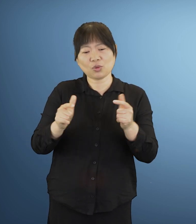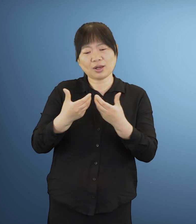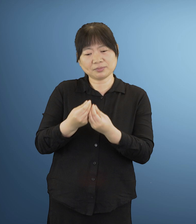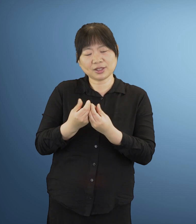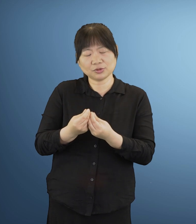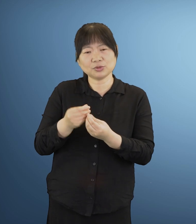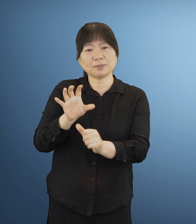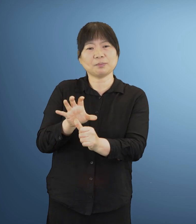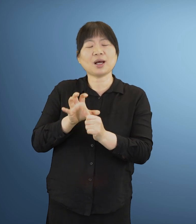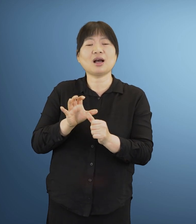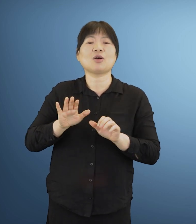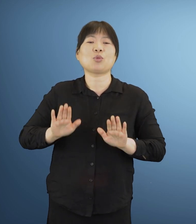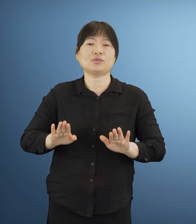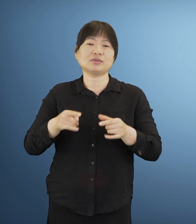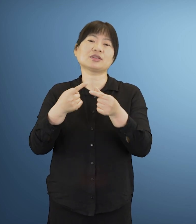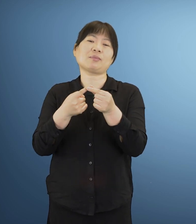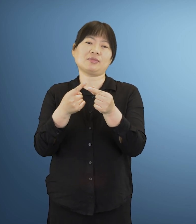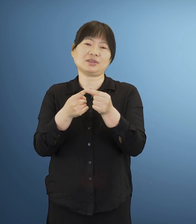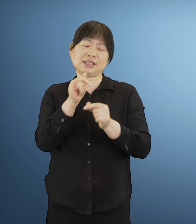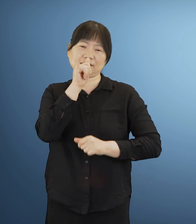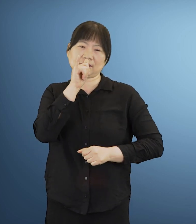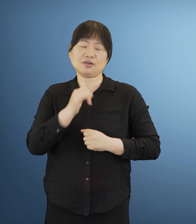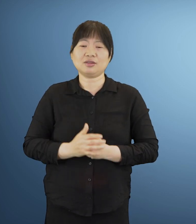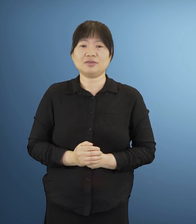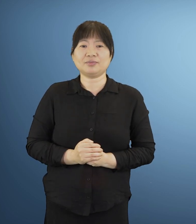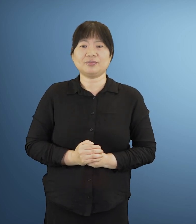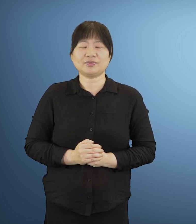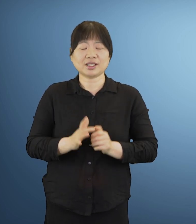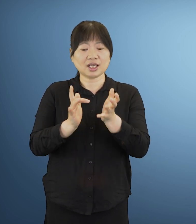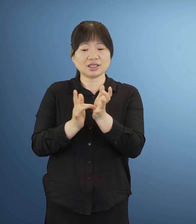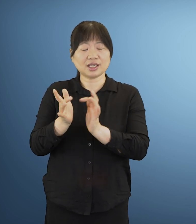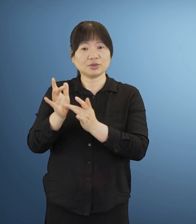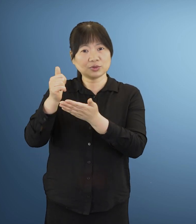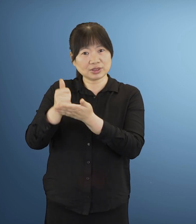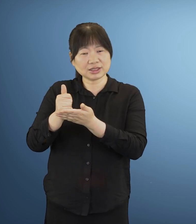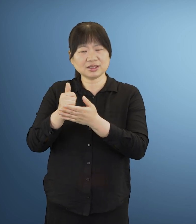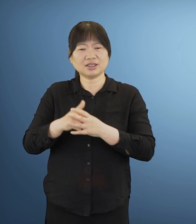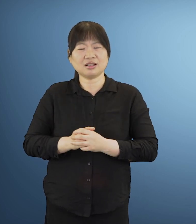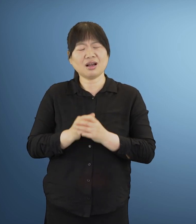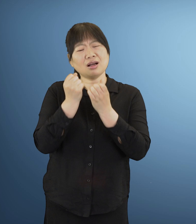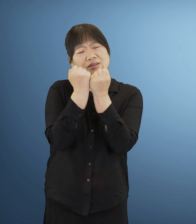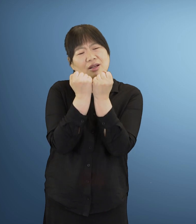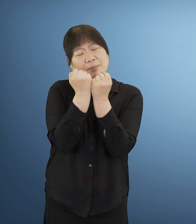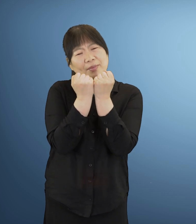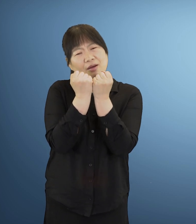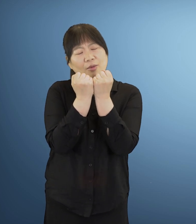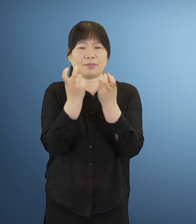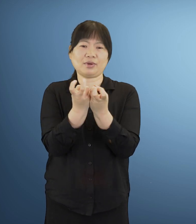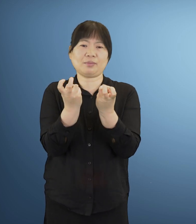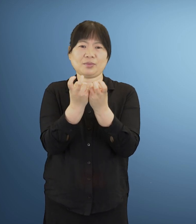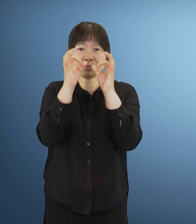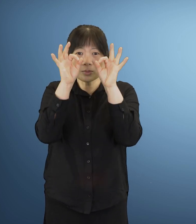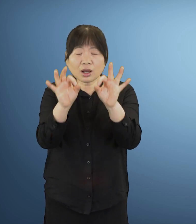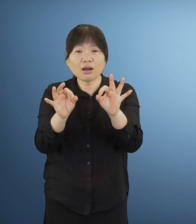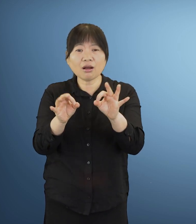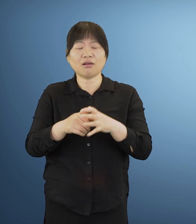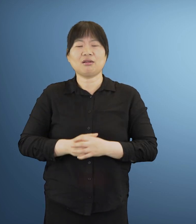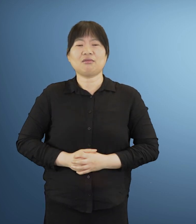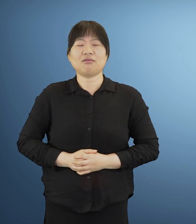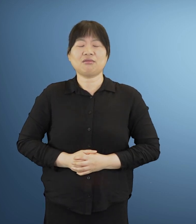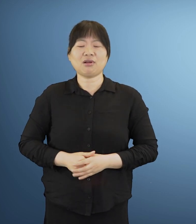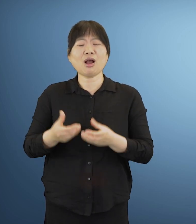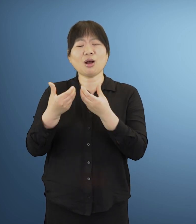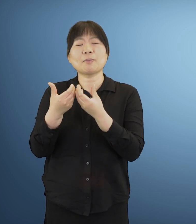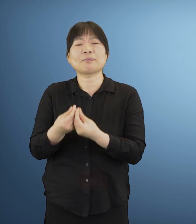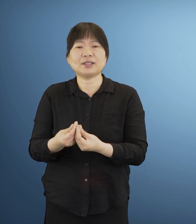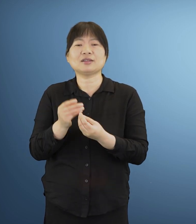중에 오늘 첫 번째 비유예요. 그런데 예수님이 설명하시는 방식이